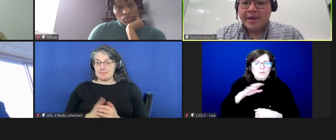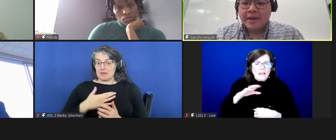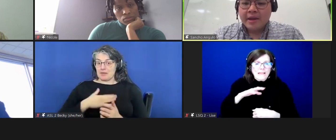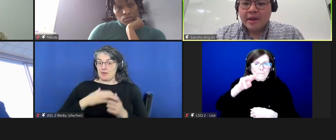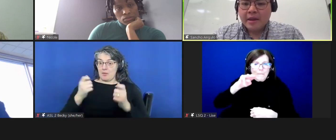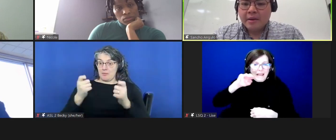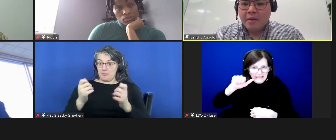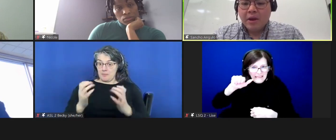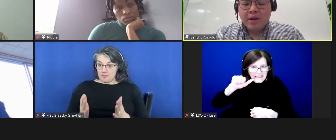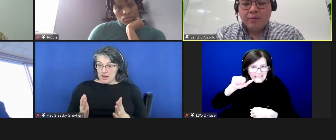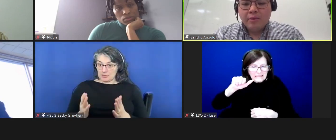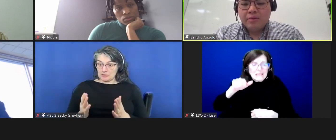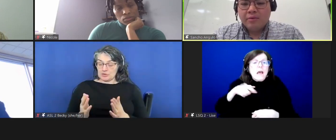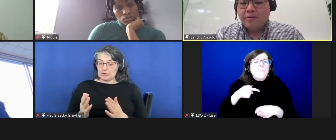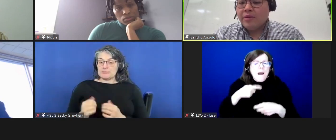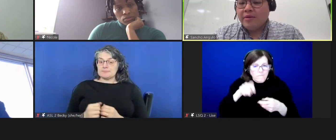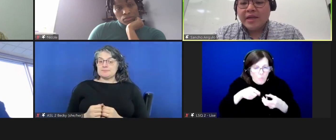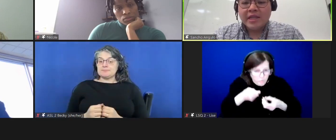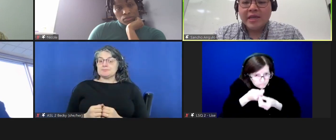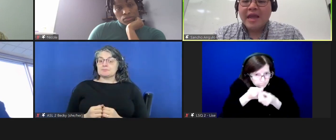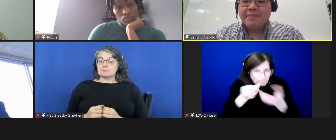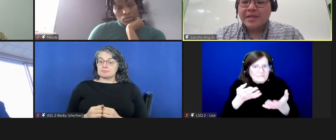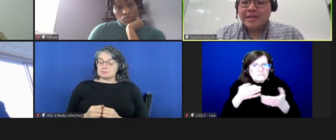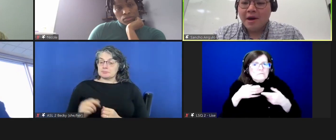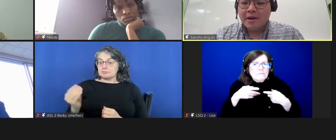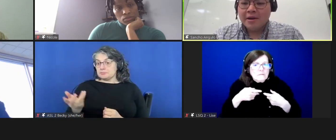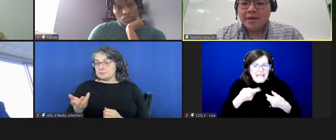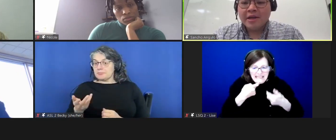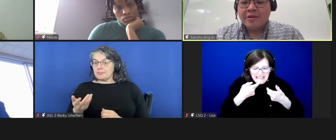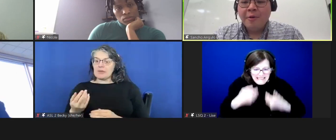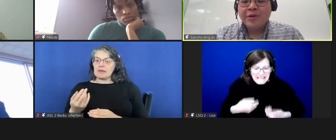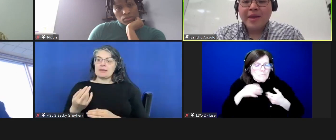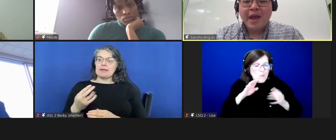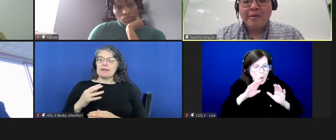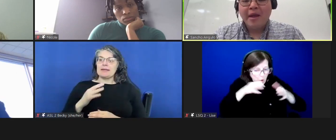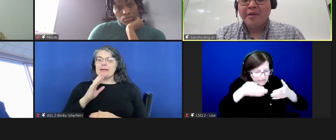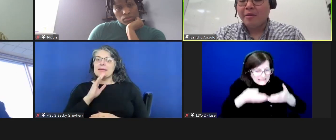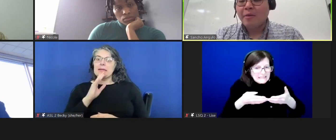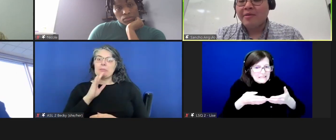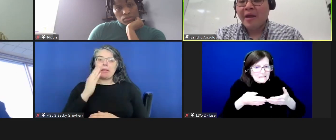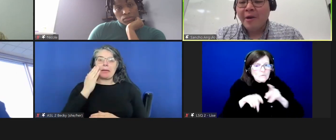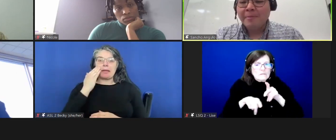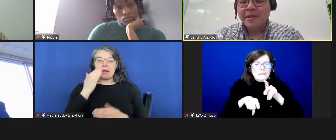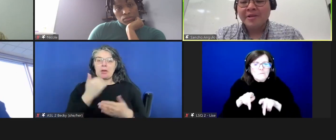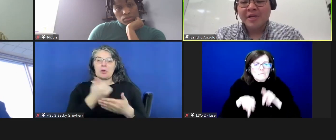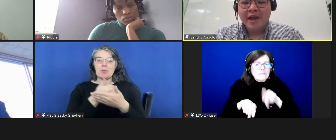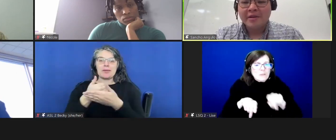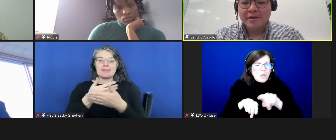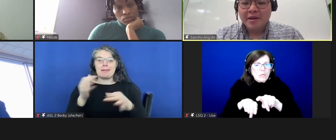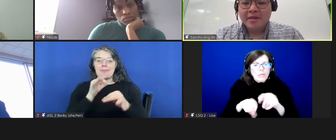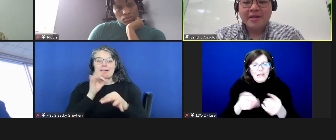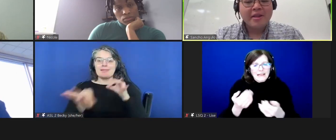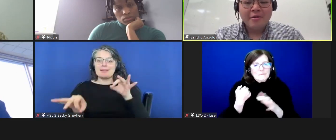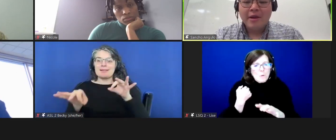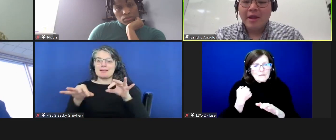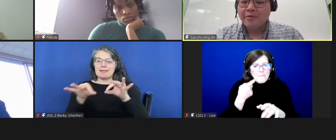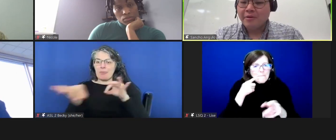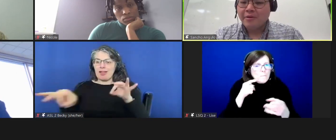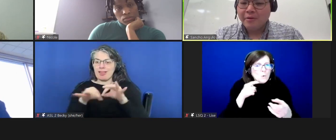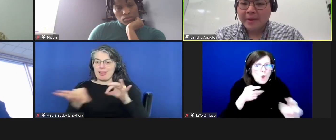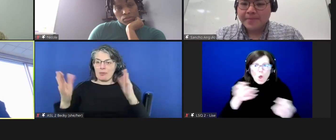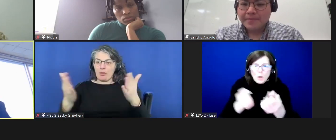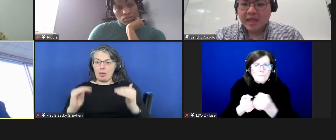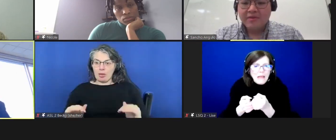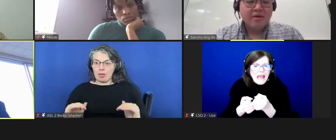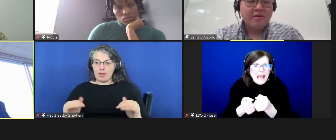et ce responsable du recrutement a commencé à me parler comme si j'étais un